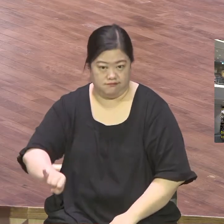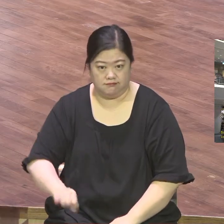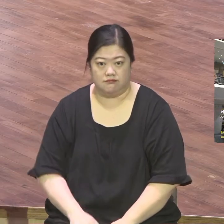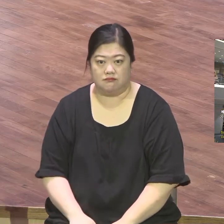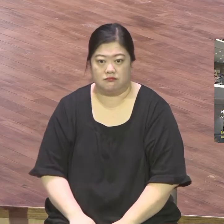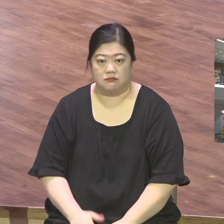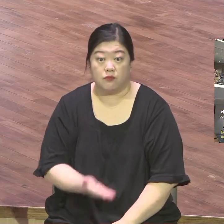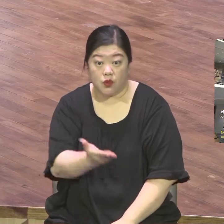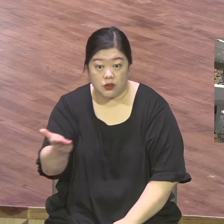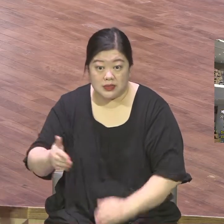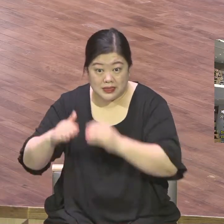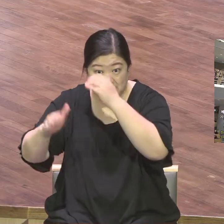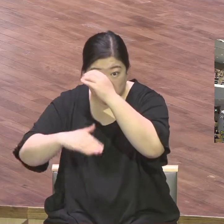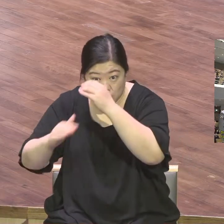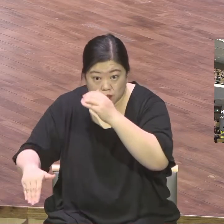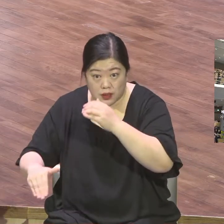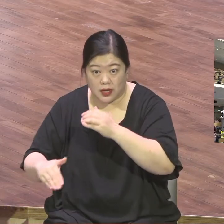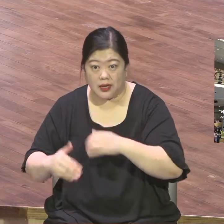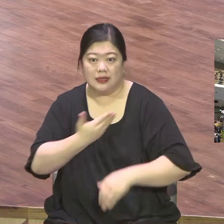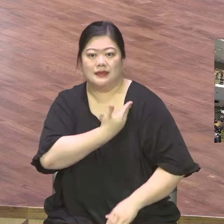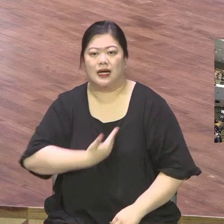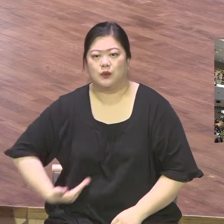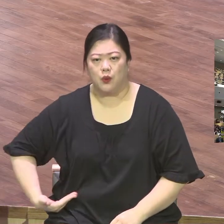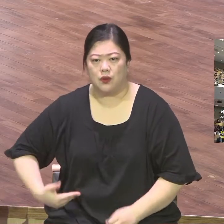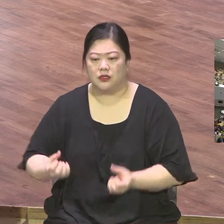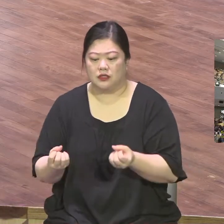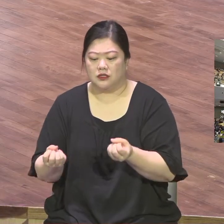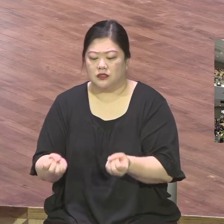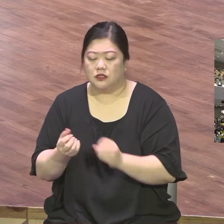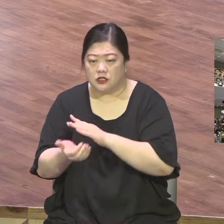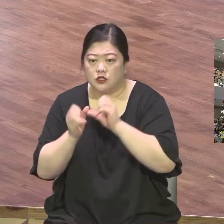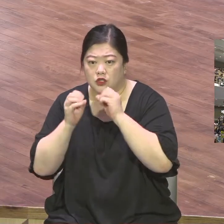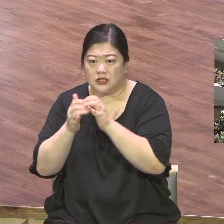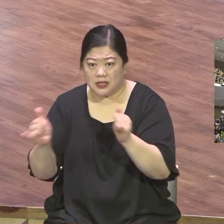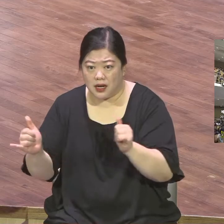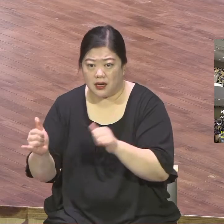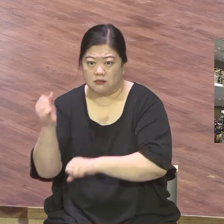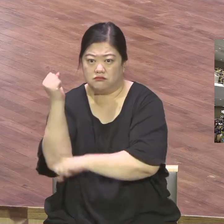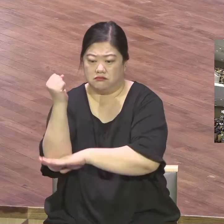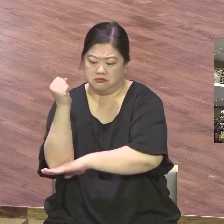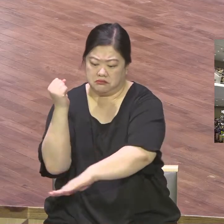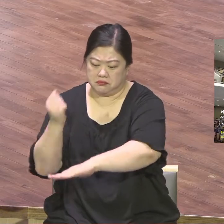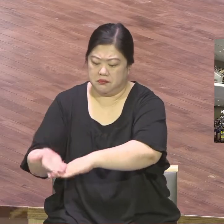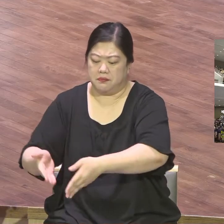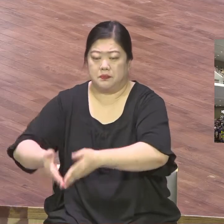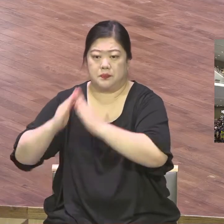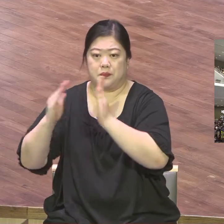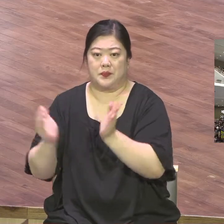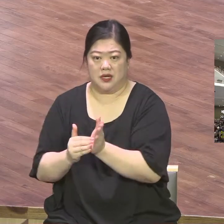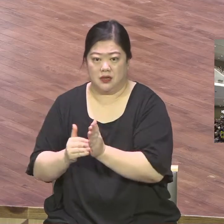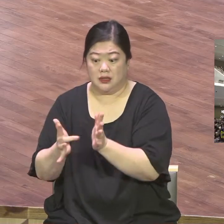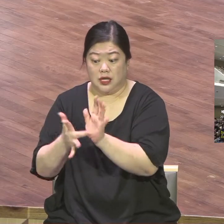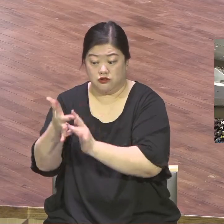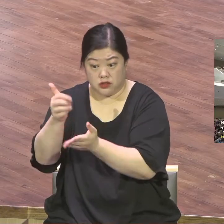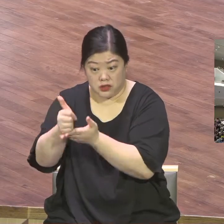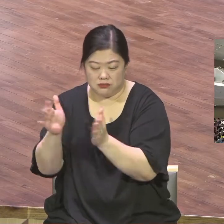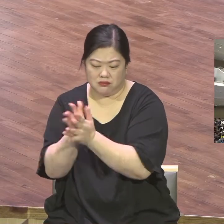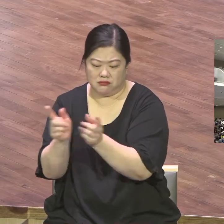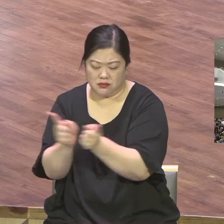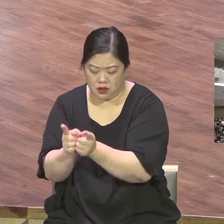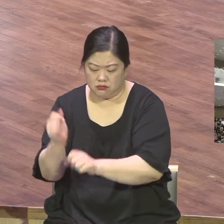너희는 사도들과 선지자들의 터 위에 세우심을 입은 자라. 그리스도 예수께서 친히 모퉁이 돌이